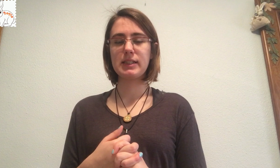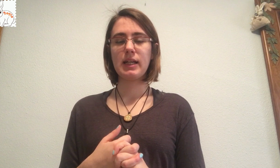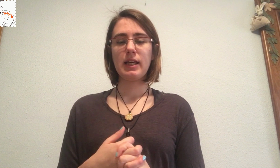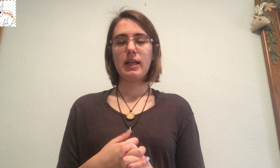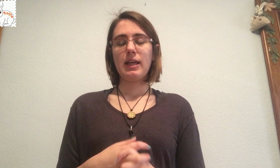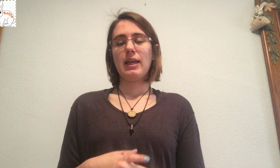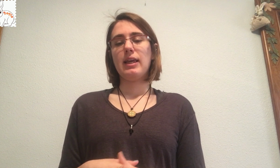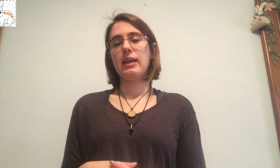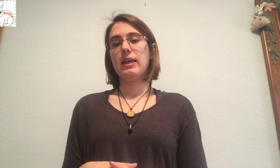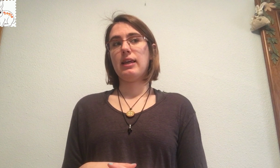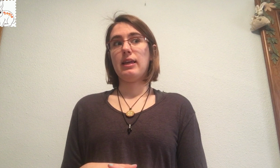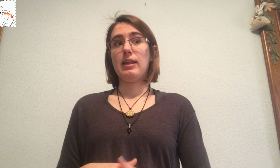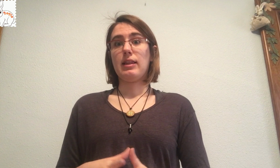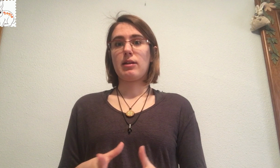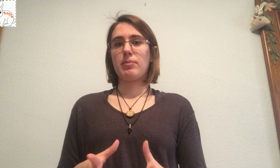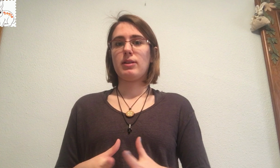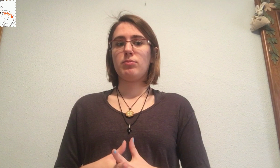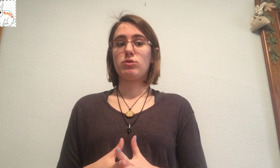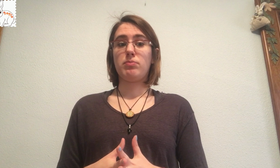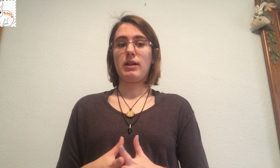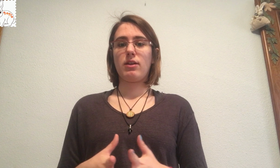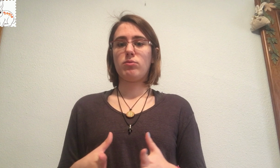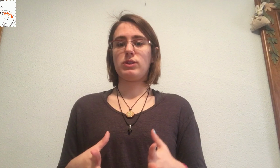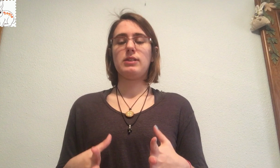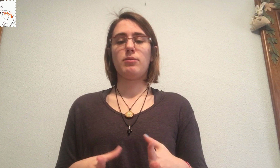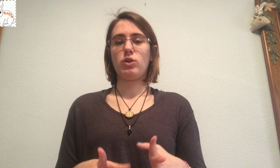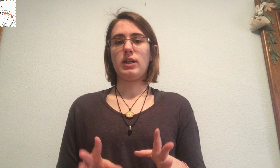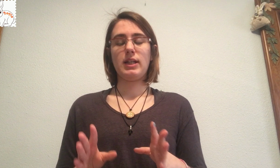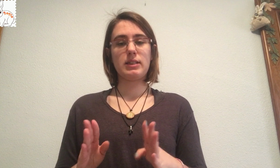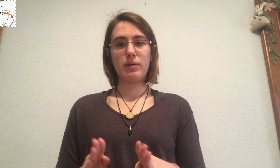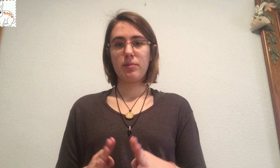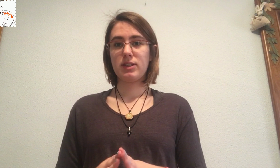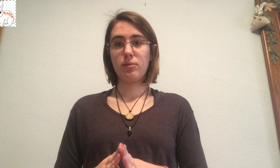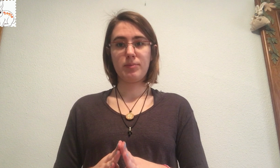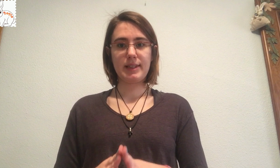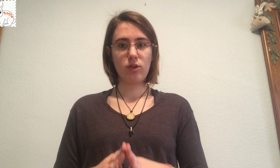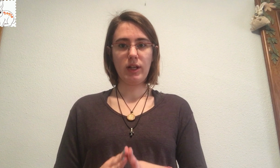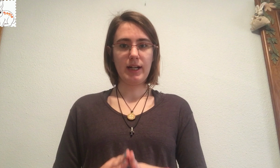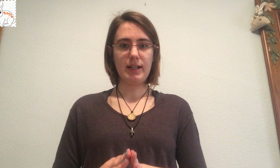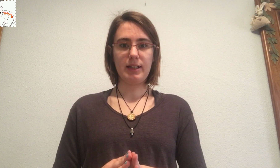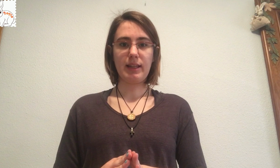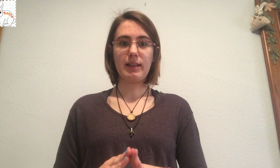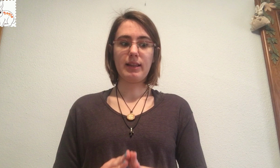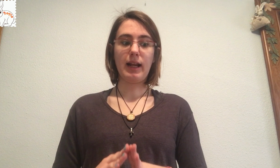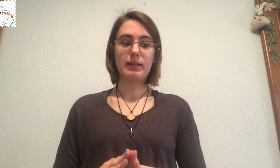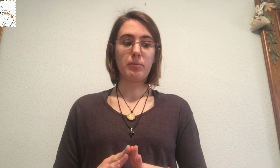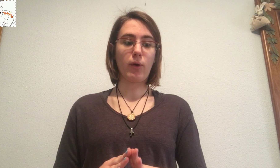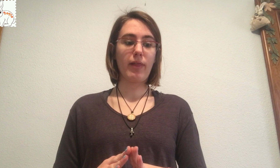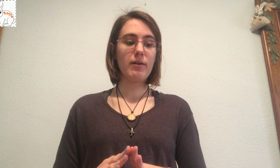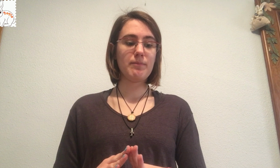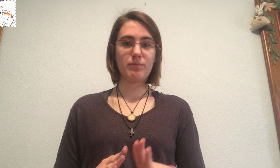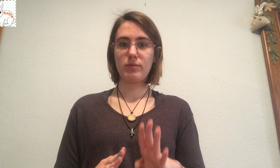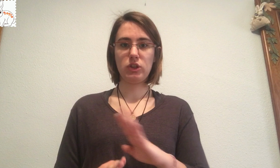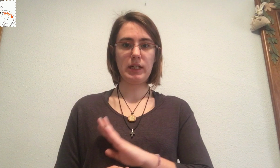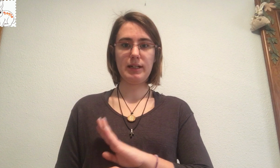Y de repente Parece como Que se va a morir Ese para mi Es el momentazo De la temporada O sea